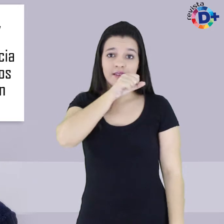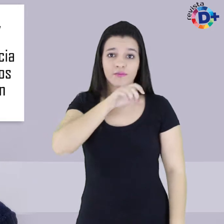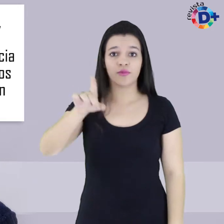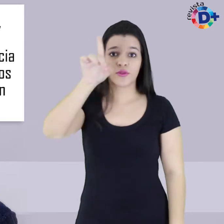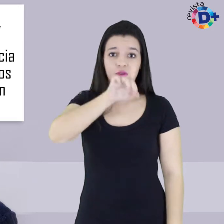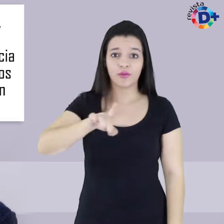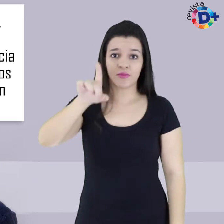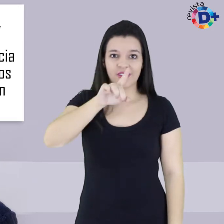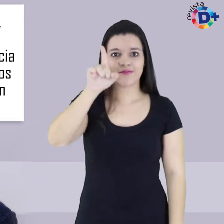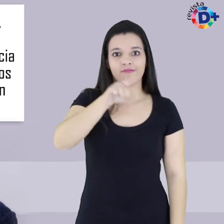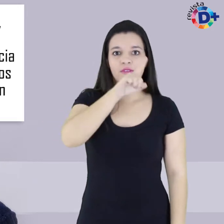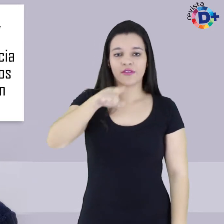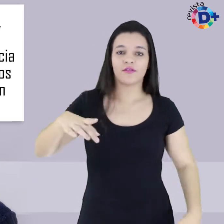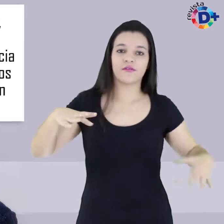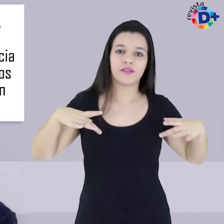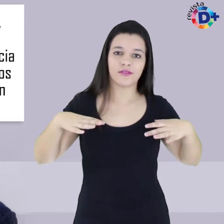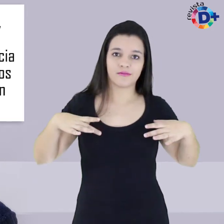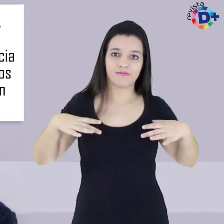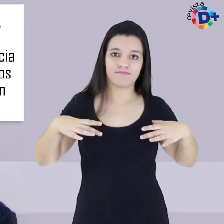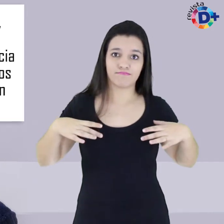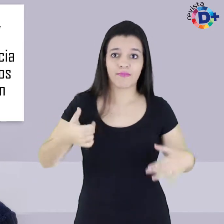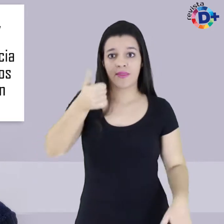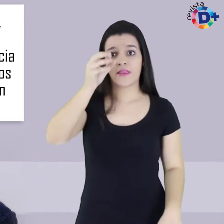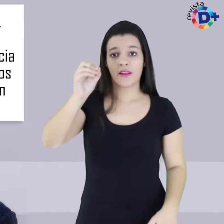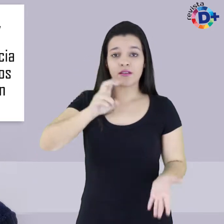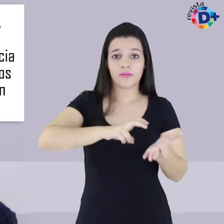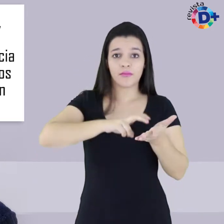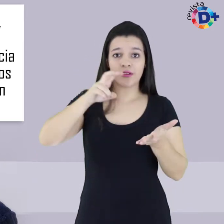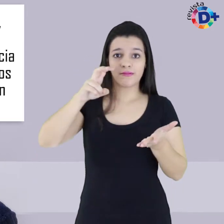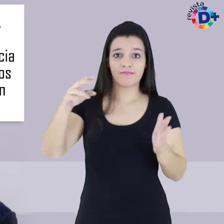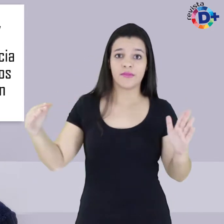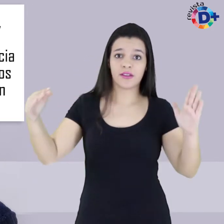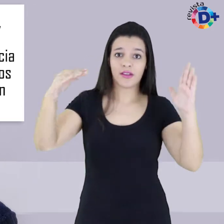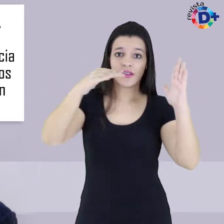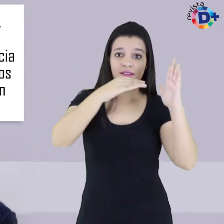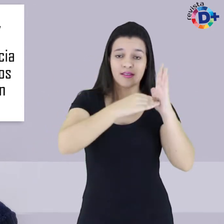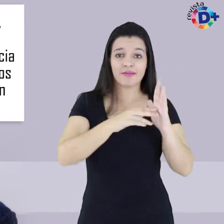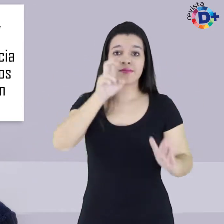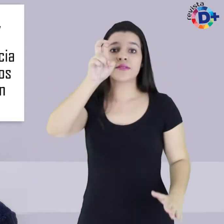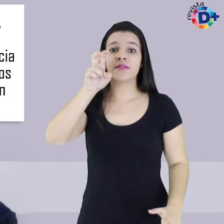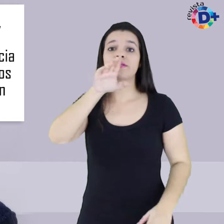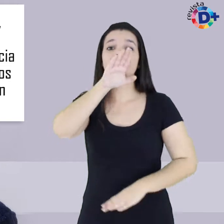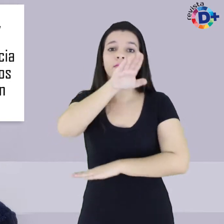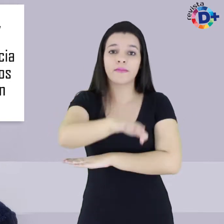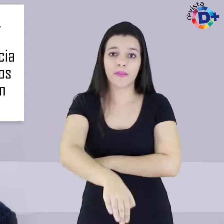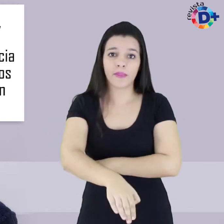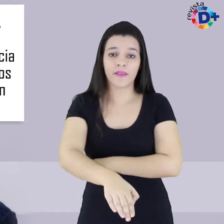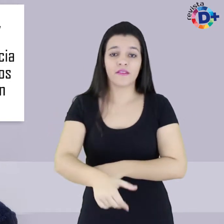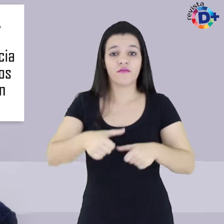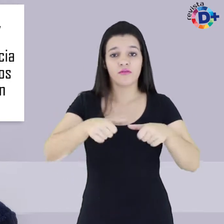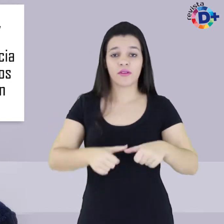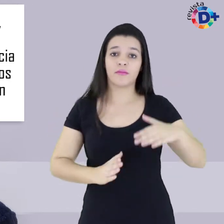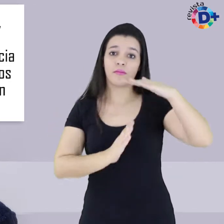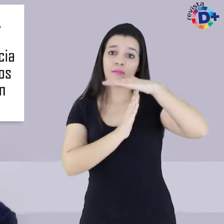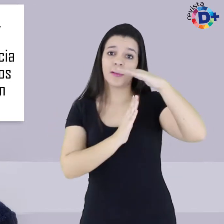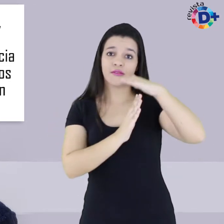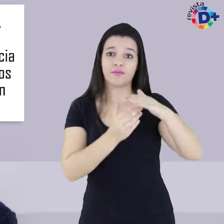e feriados, das 10 da manhã às 17 horas, com permanência até às 18